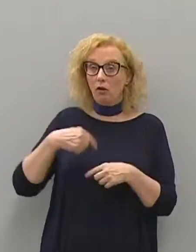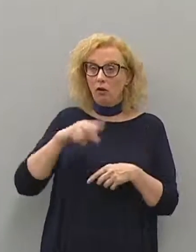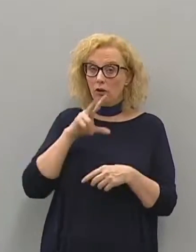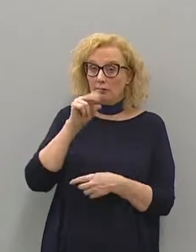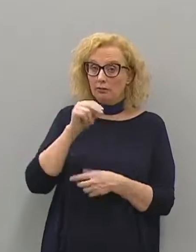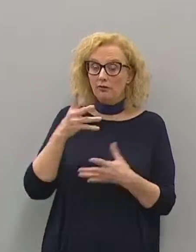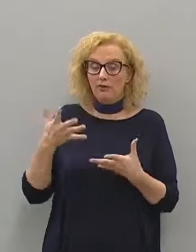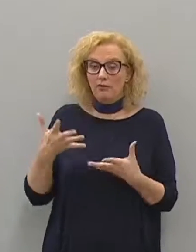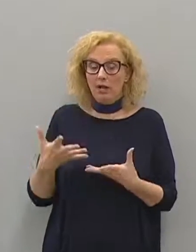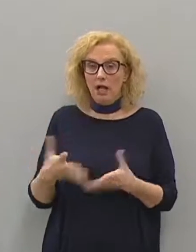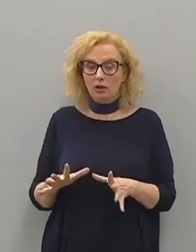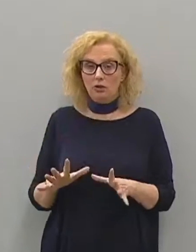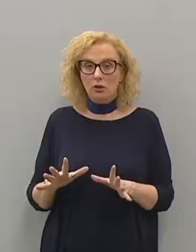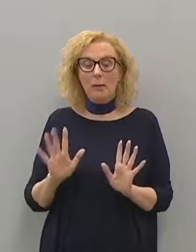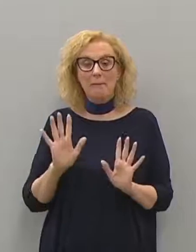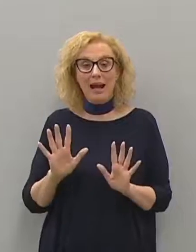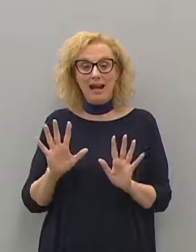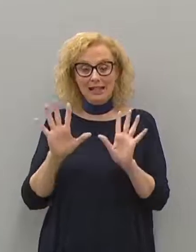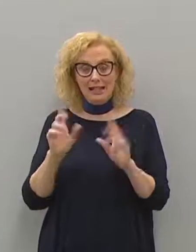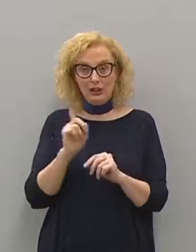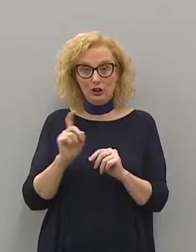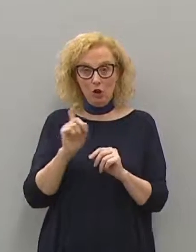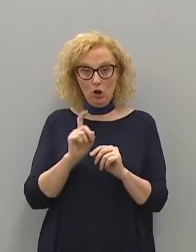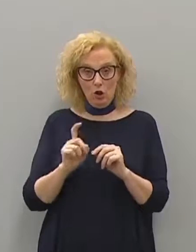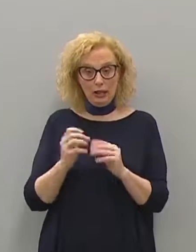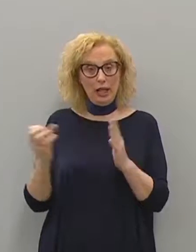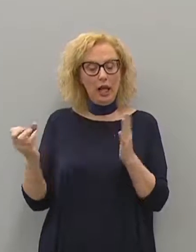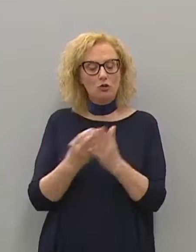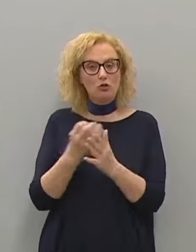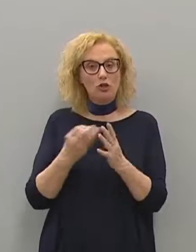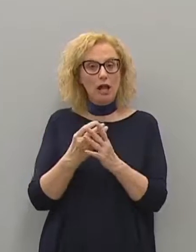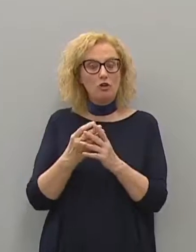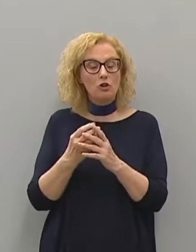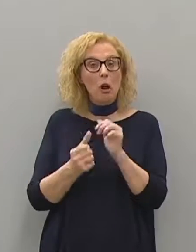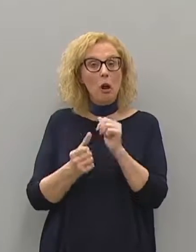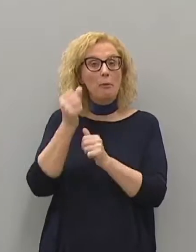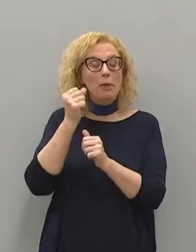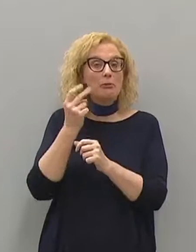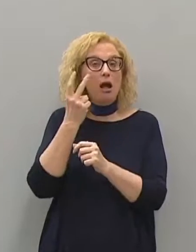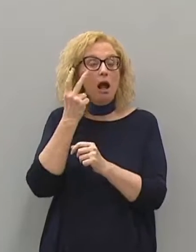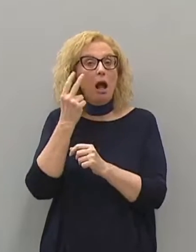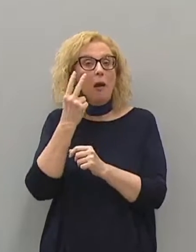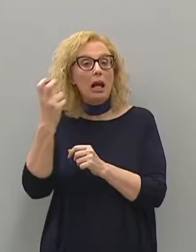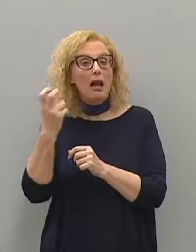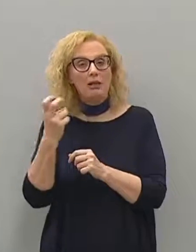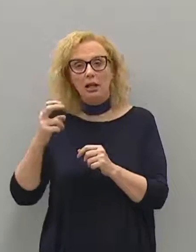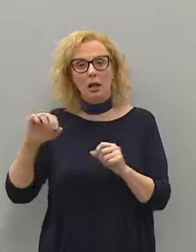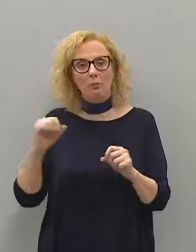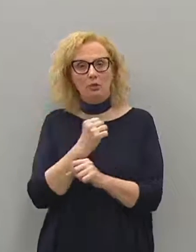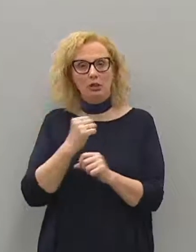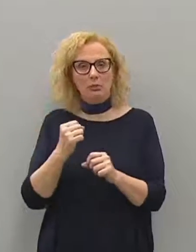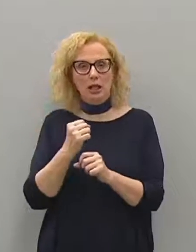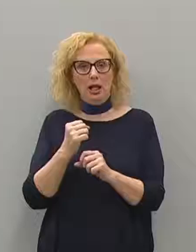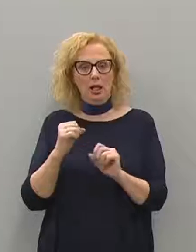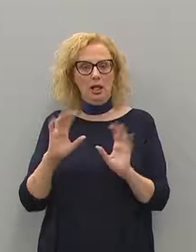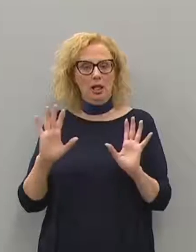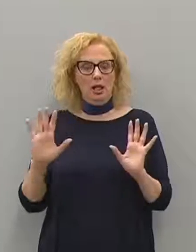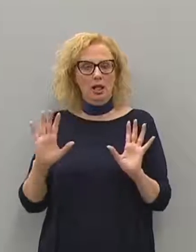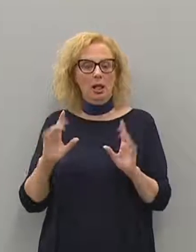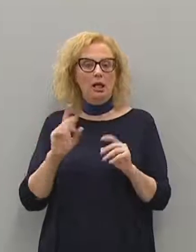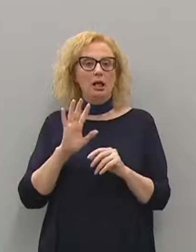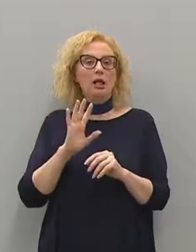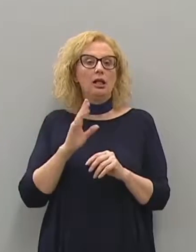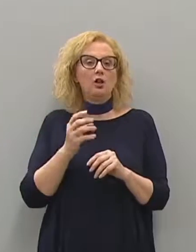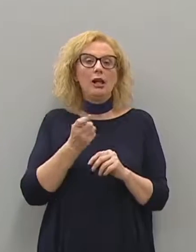accaduto negli ultimi dieci giorni una cosa che non era prevedibile e cioè che quasi raddoppia se il numero